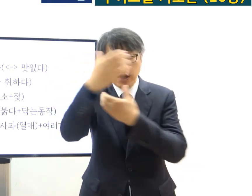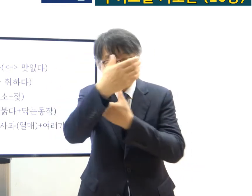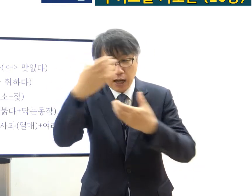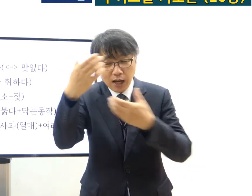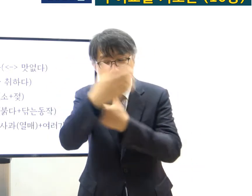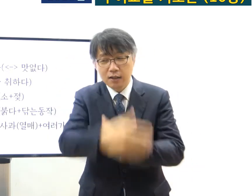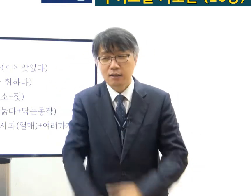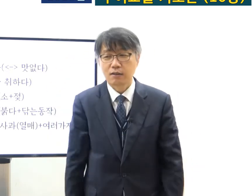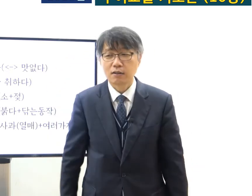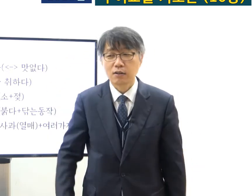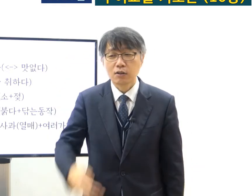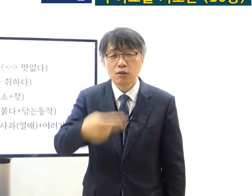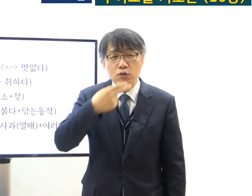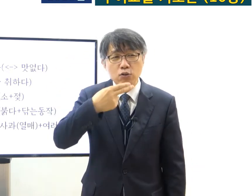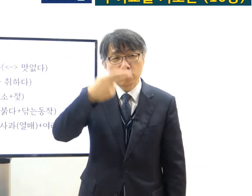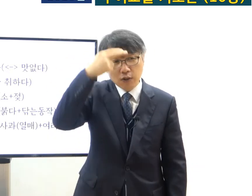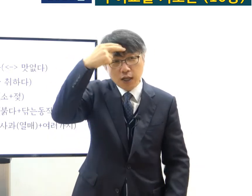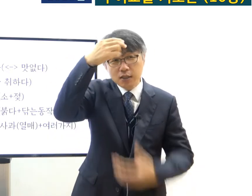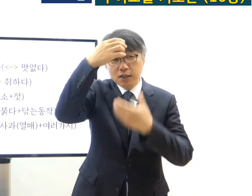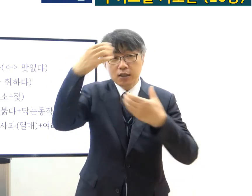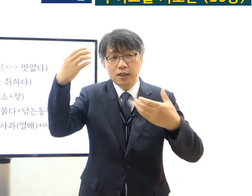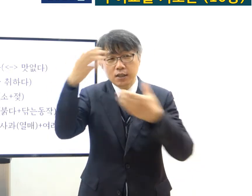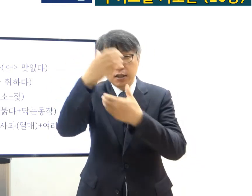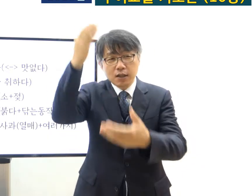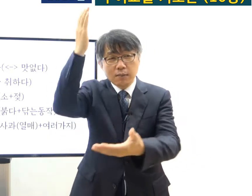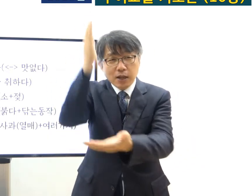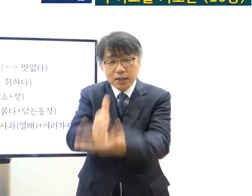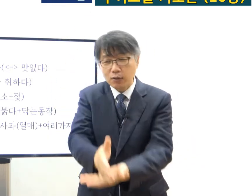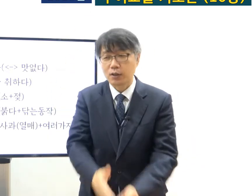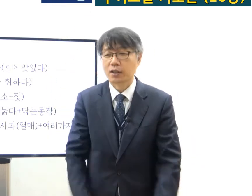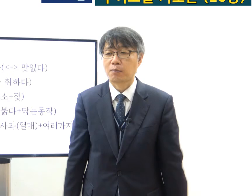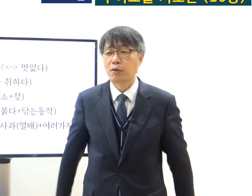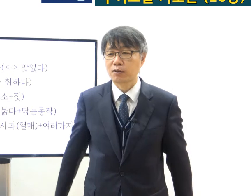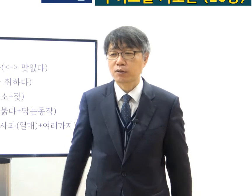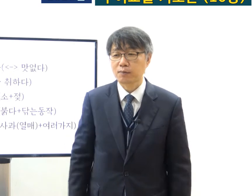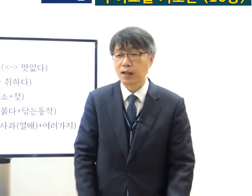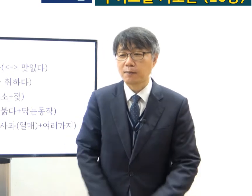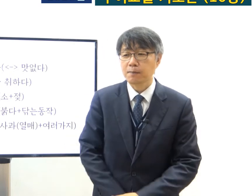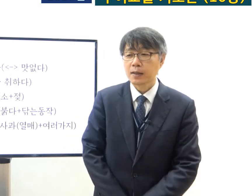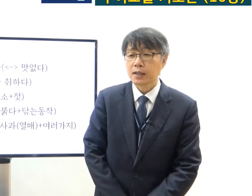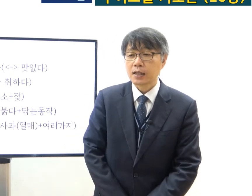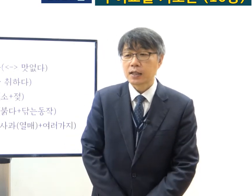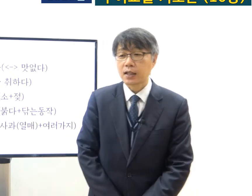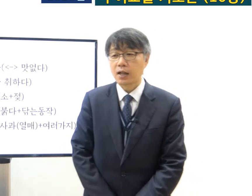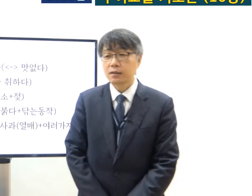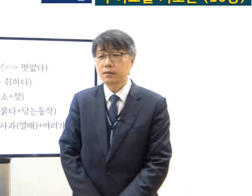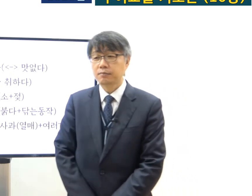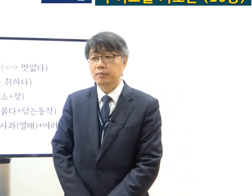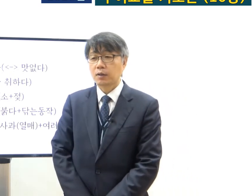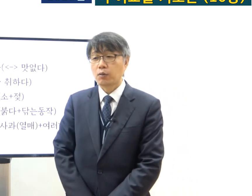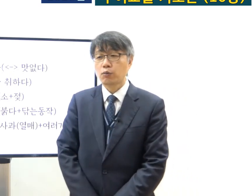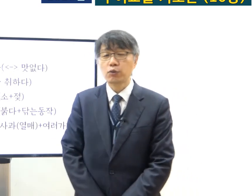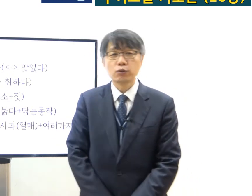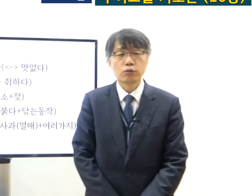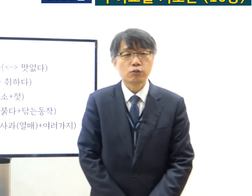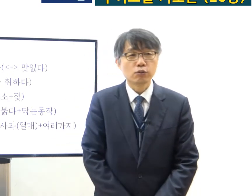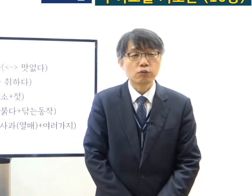취하다. 술 취하지 마세요. 이렇게 표현할 수 있습니다. 그 다음, 우유는